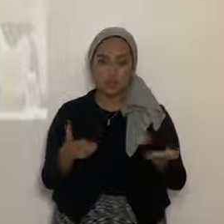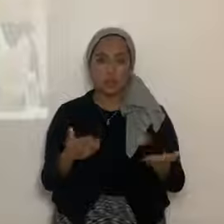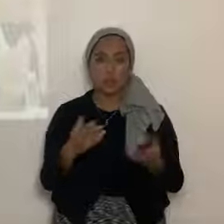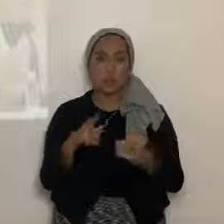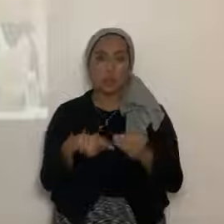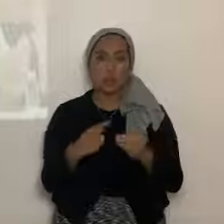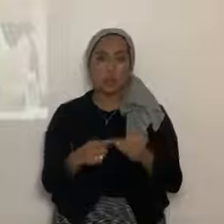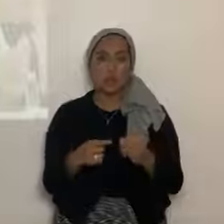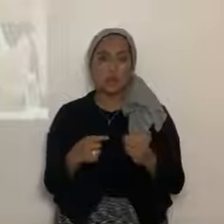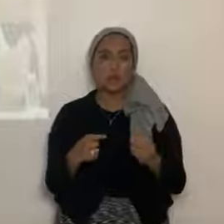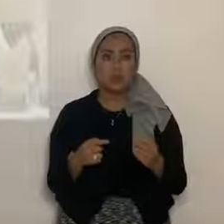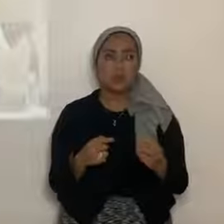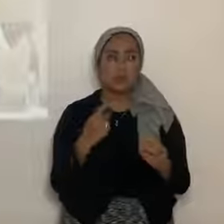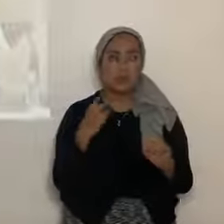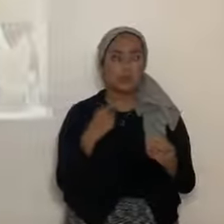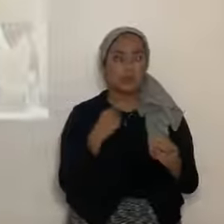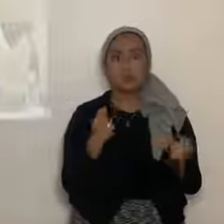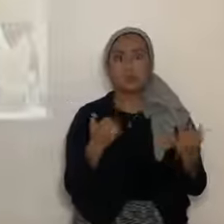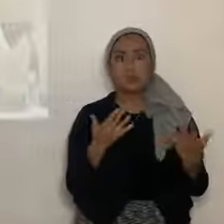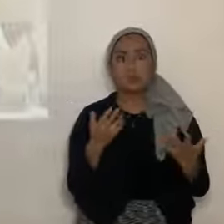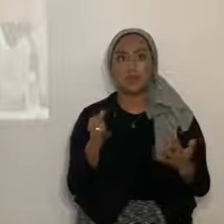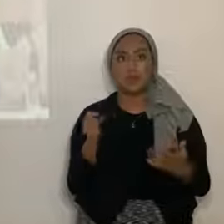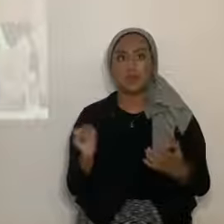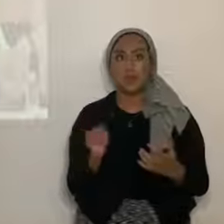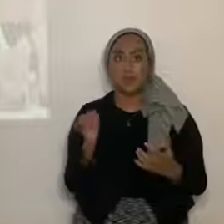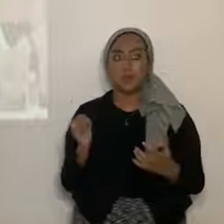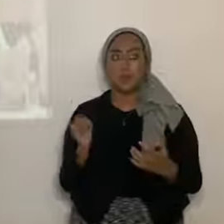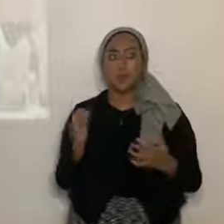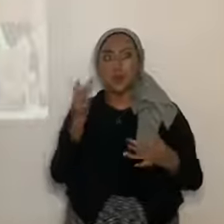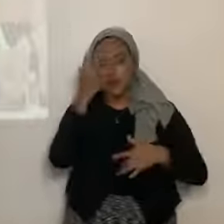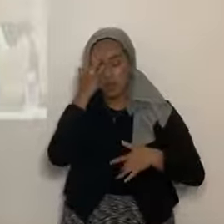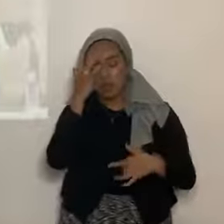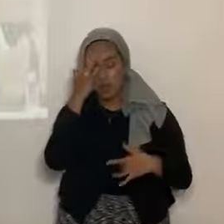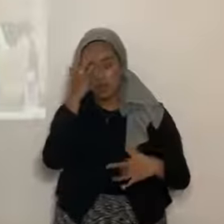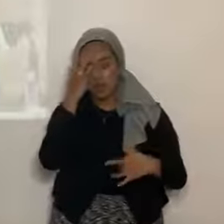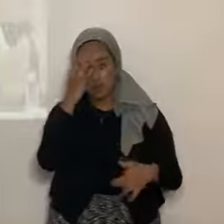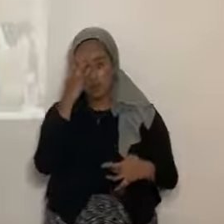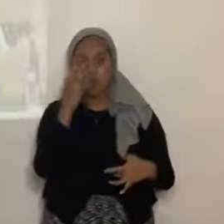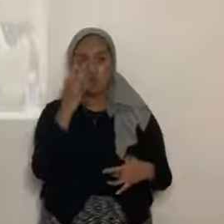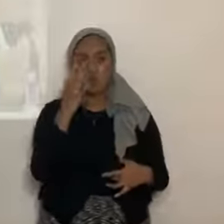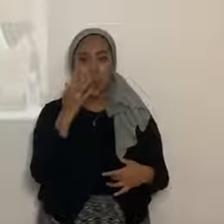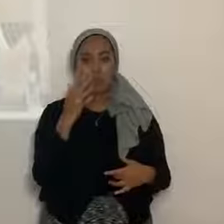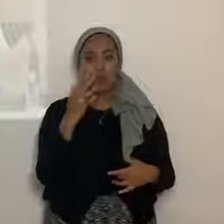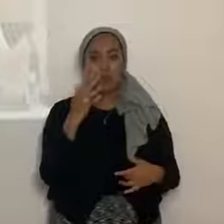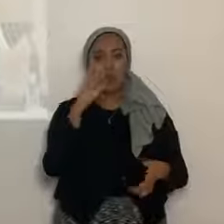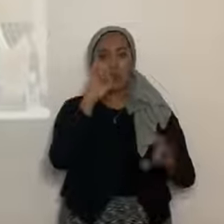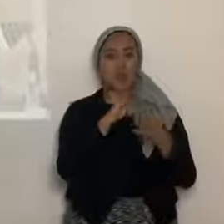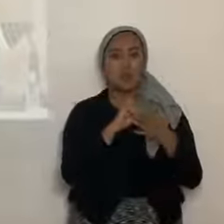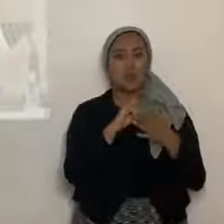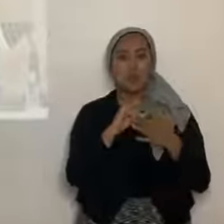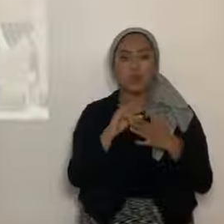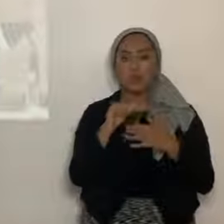cantidad, no sé cuántas miles, de sanidades, de enfermedades, que la ciencia dice no se puede hacer